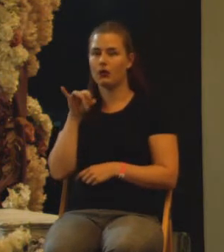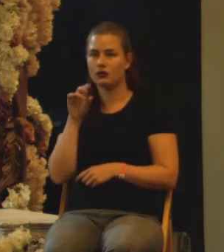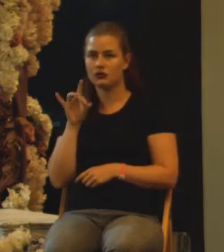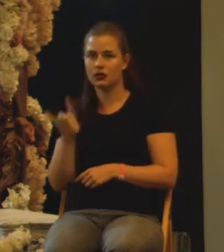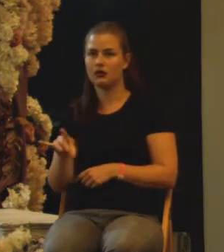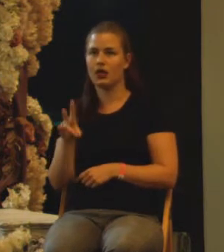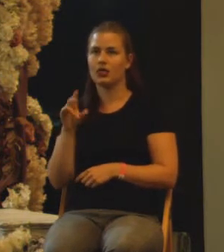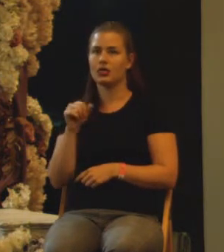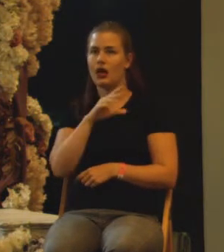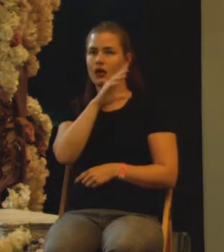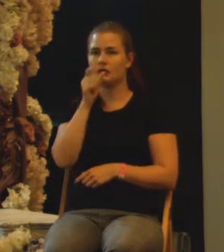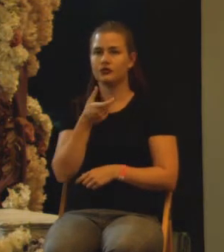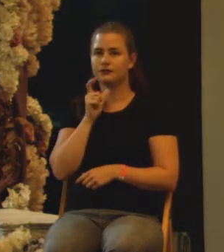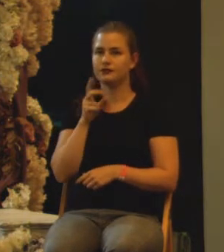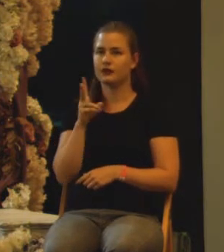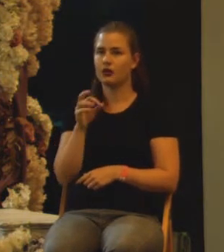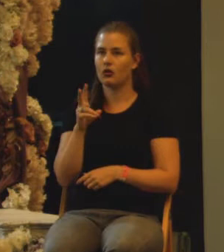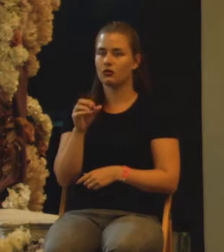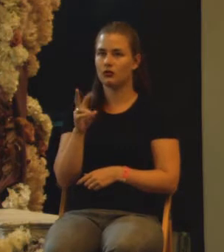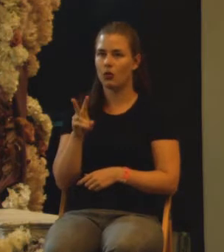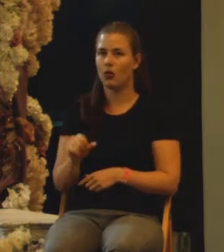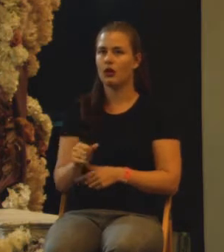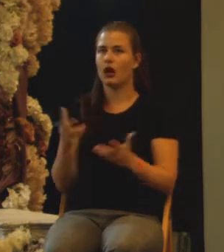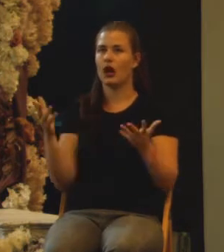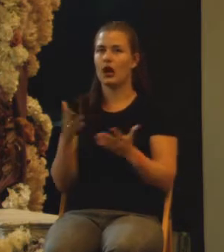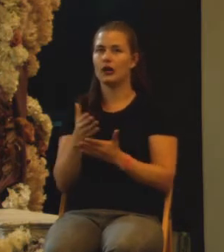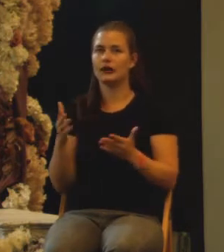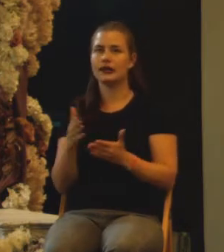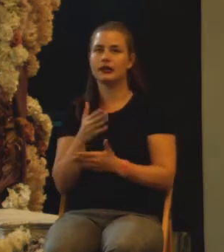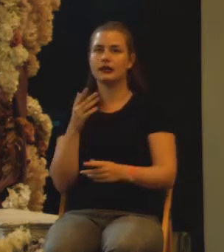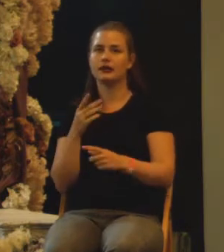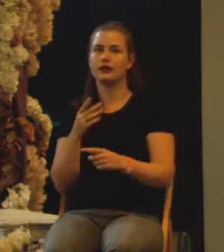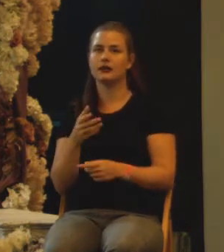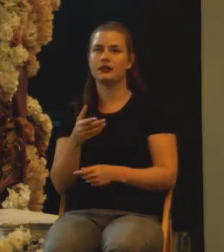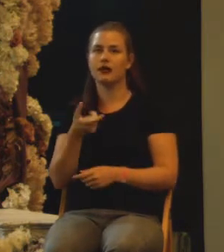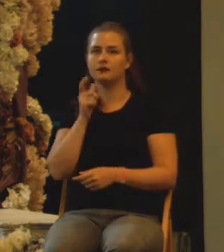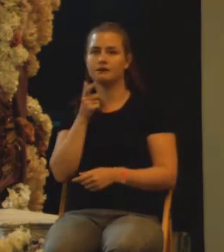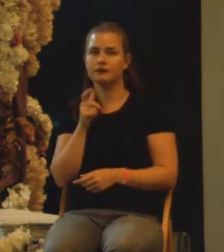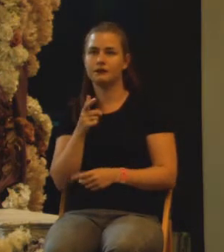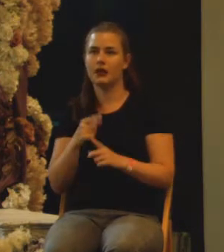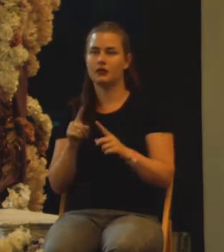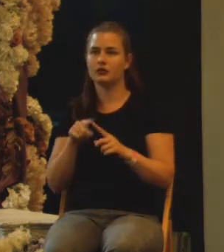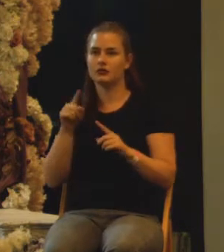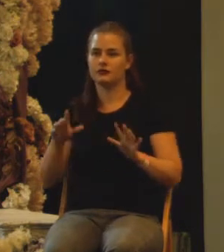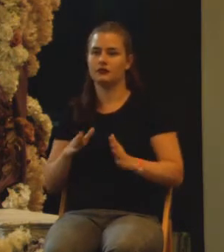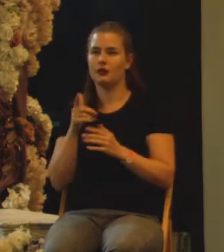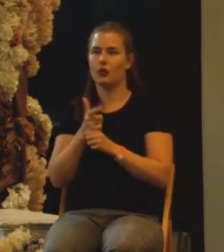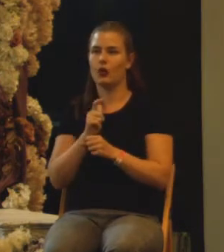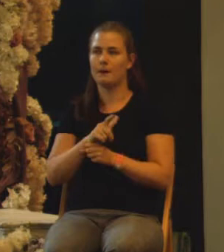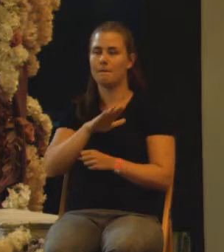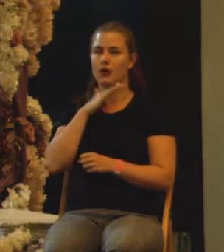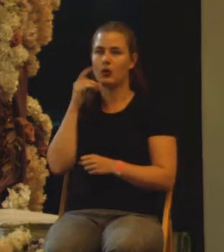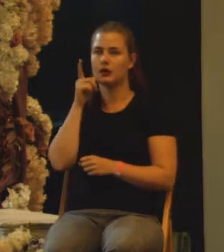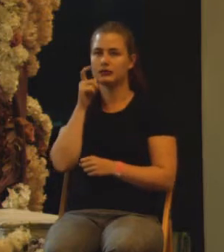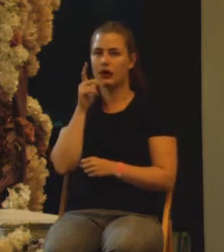на ночь надуться кока-колы или каких-то энергетиков, если это подросток, потому что энергетики вставляют, там дофига сахара. Ну, я бы